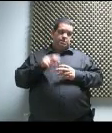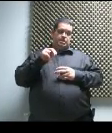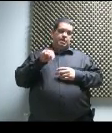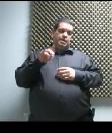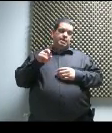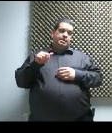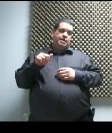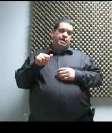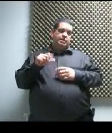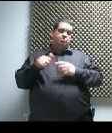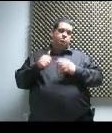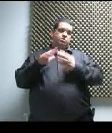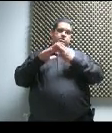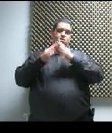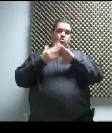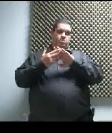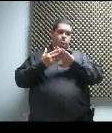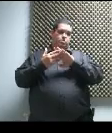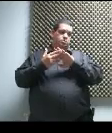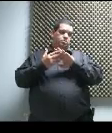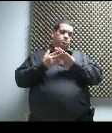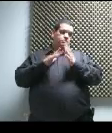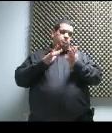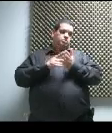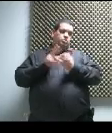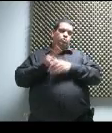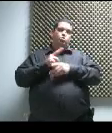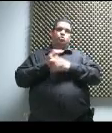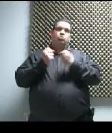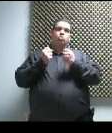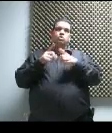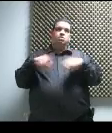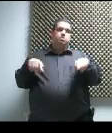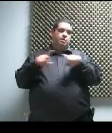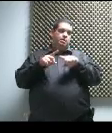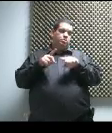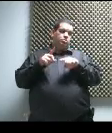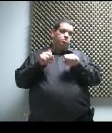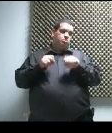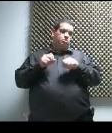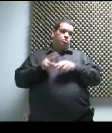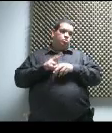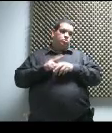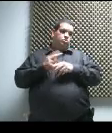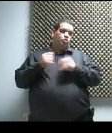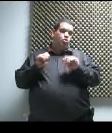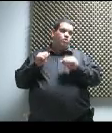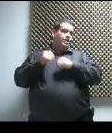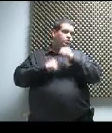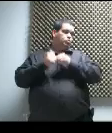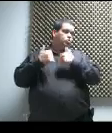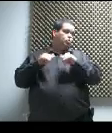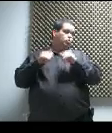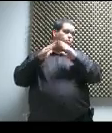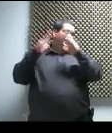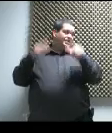que se convirtió entonces luego en un centro de usos múltiples. Que lo han podido utilizar, ¿verdad? Pero la estructura todavía está.